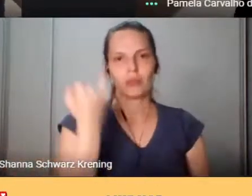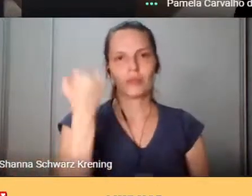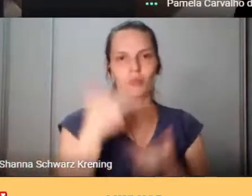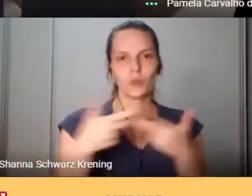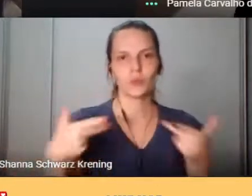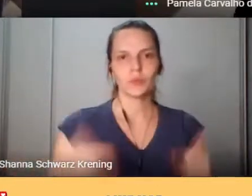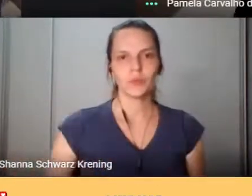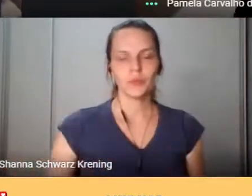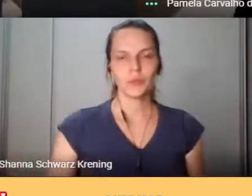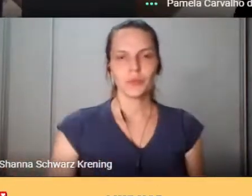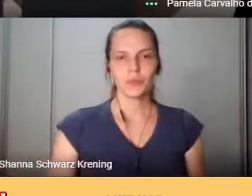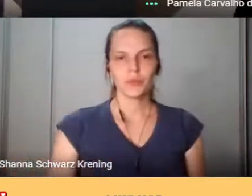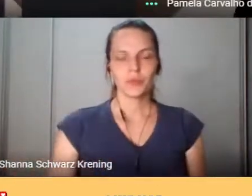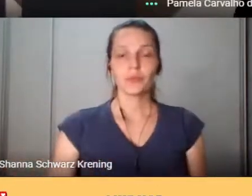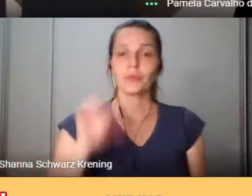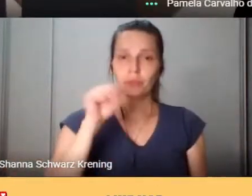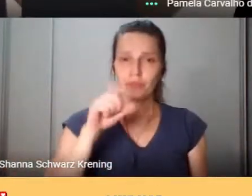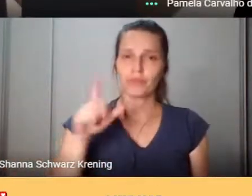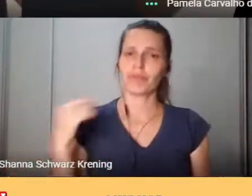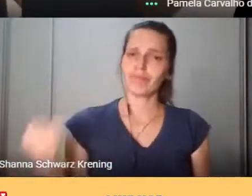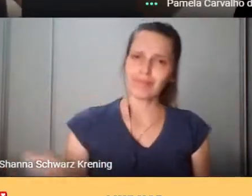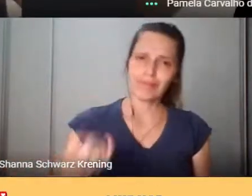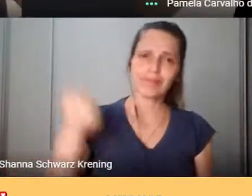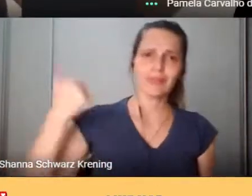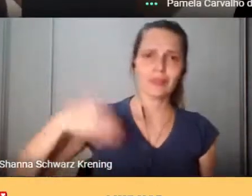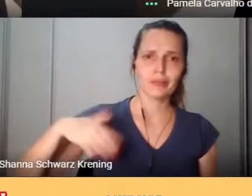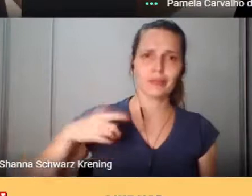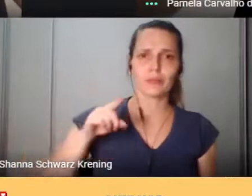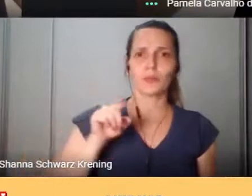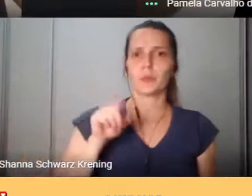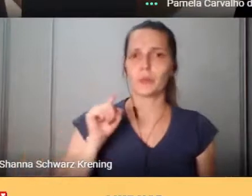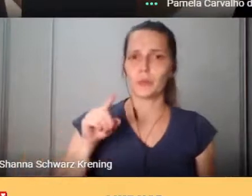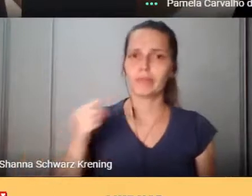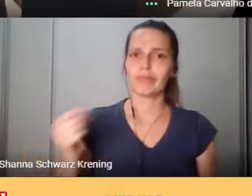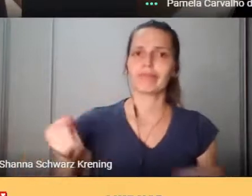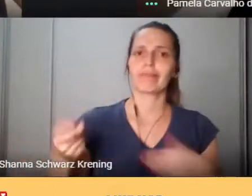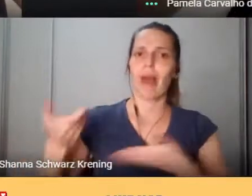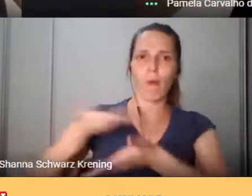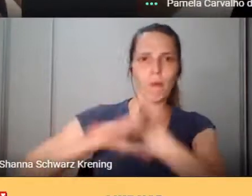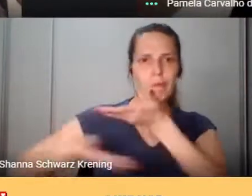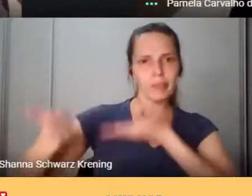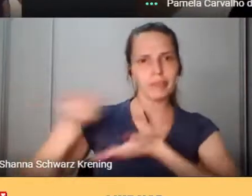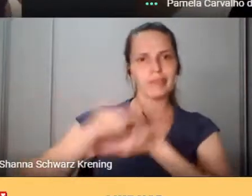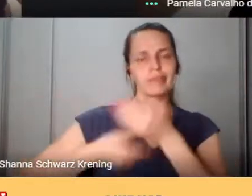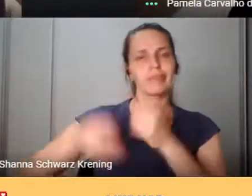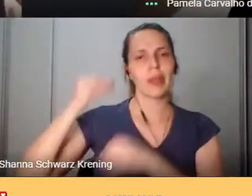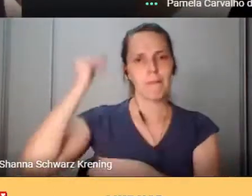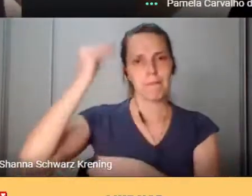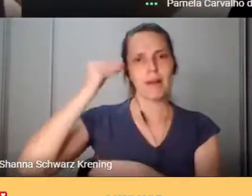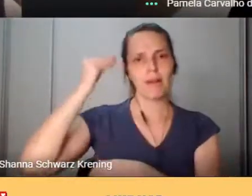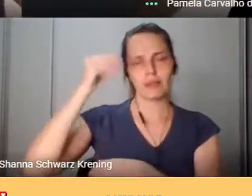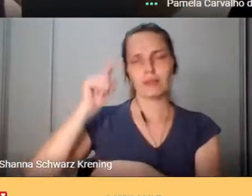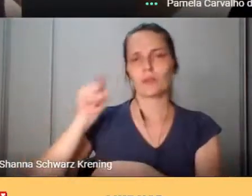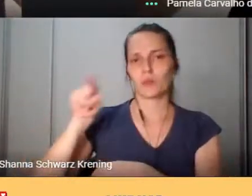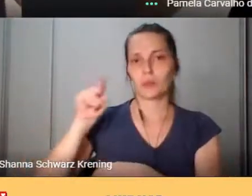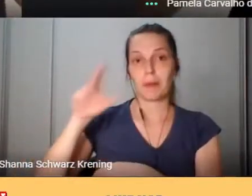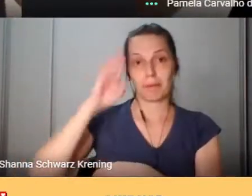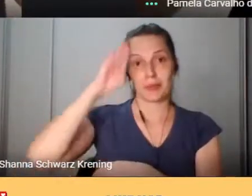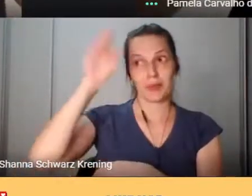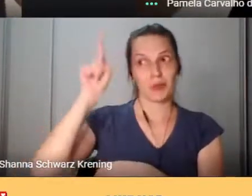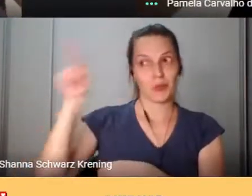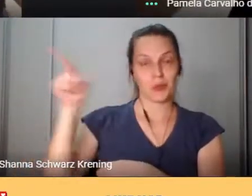É super importante, Pamela, tu dividir a tua experiência, assim, porque principalmente tu que é estudante,